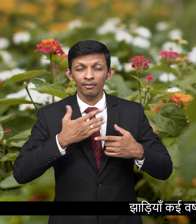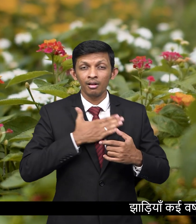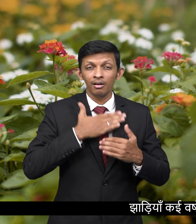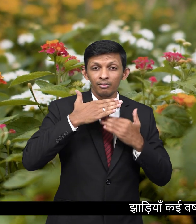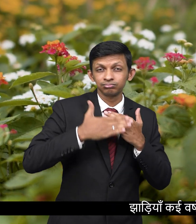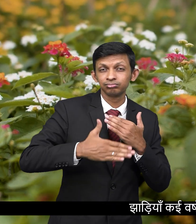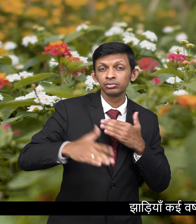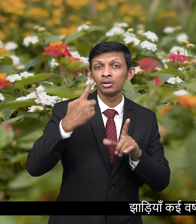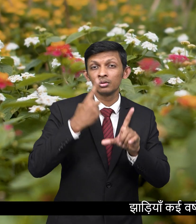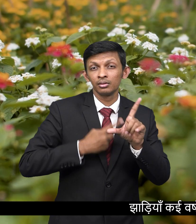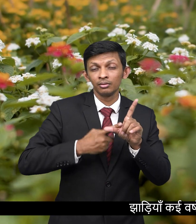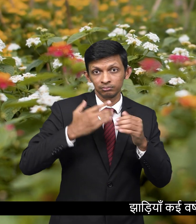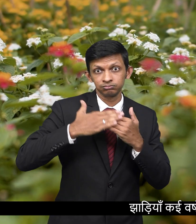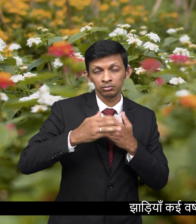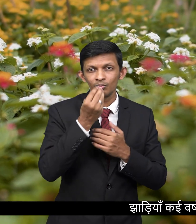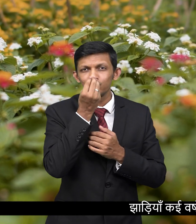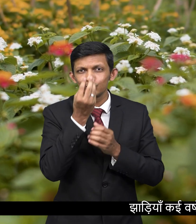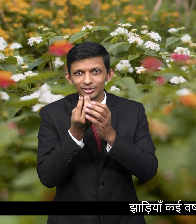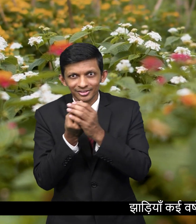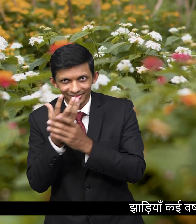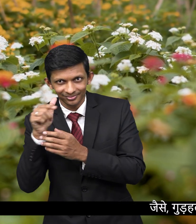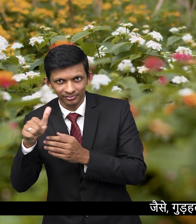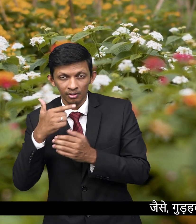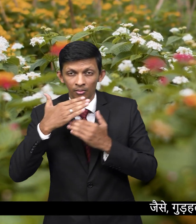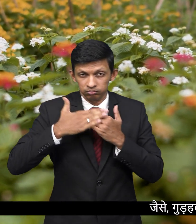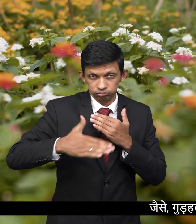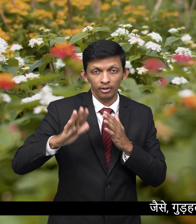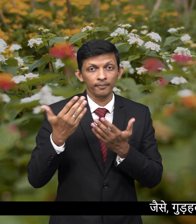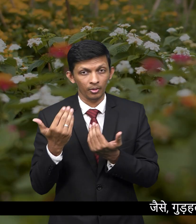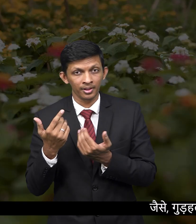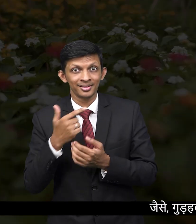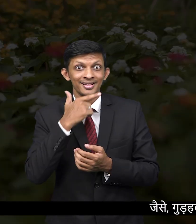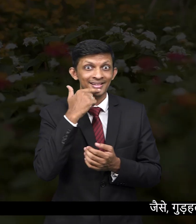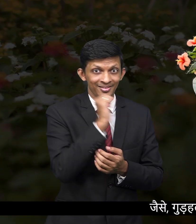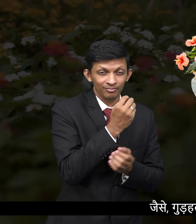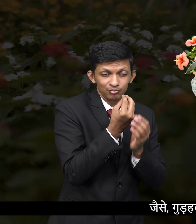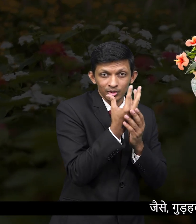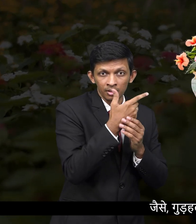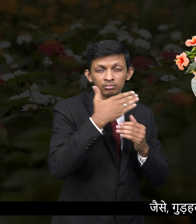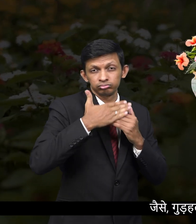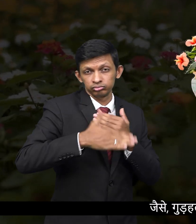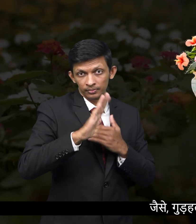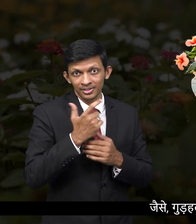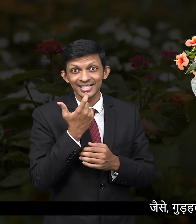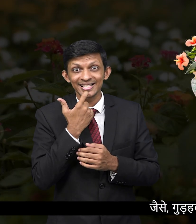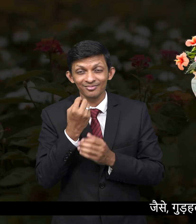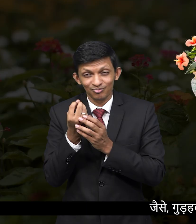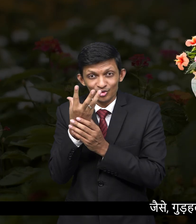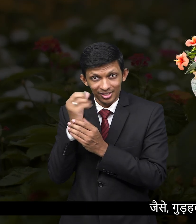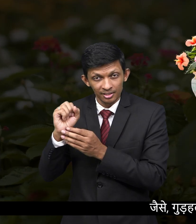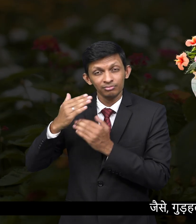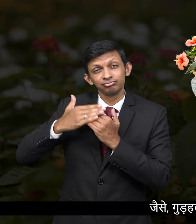झाड़ियाँ कई वर्षों तक जीवित रहती है, जैसे गुड़हल, कनेर, चमेली।